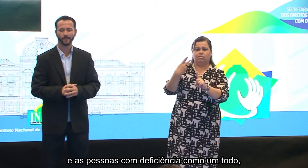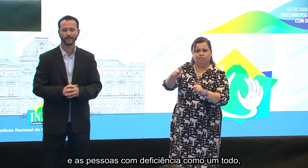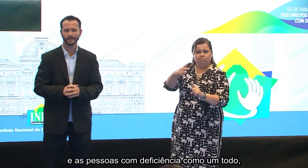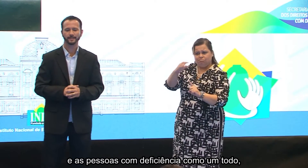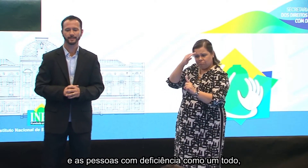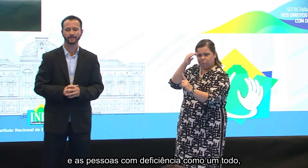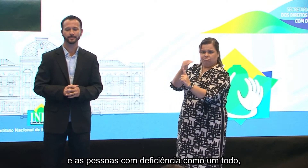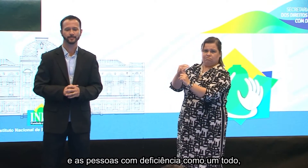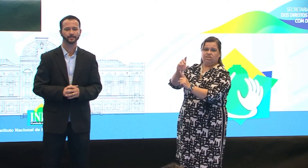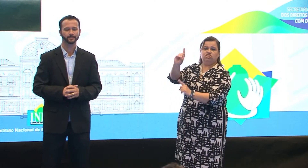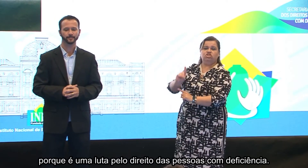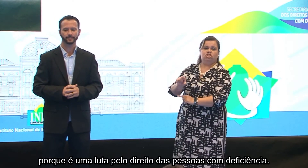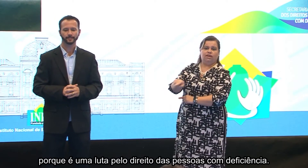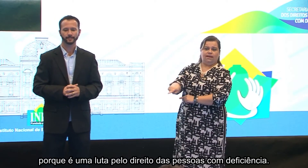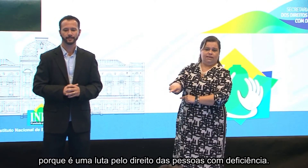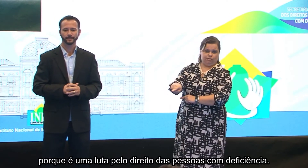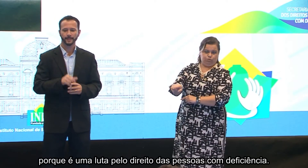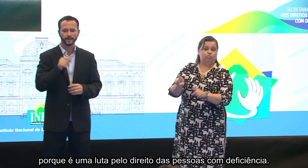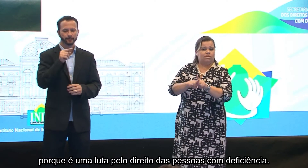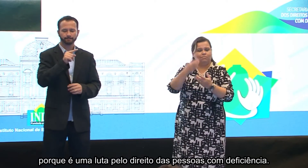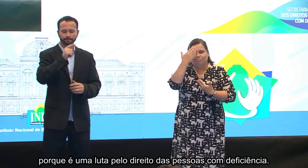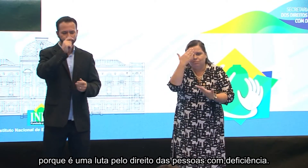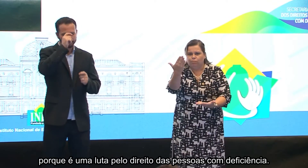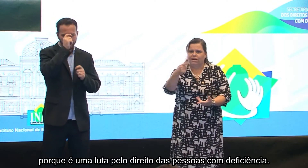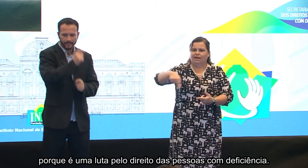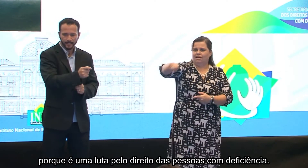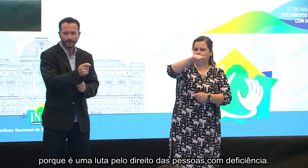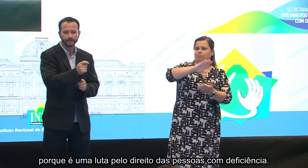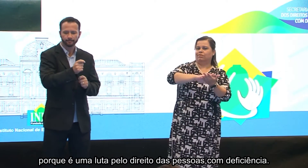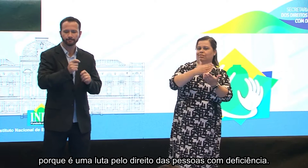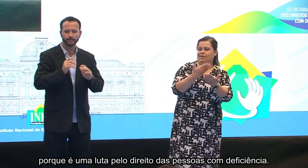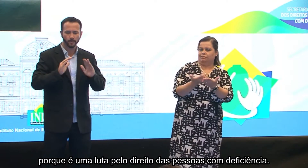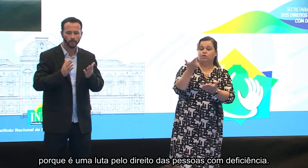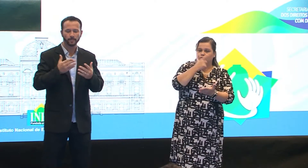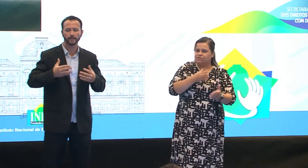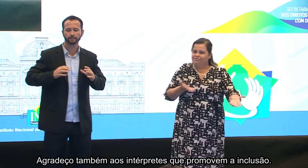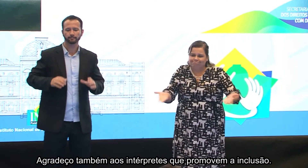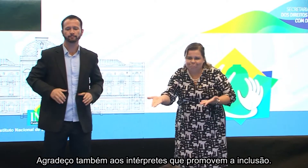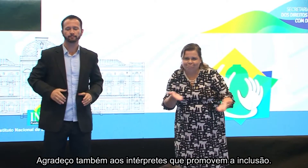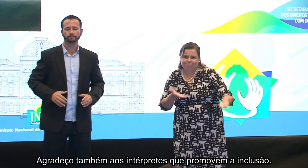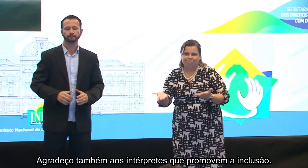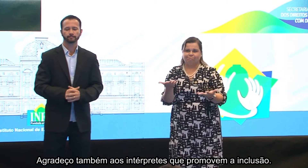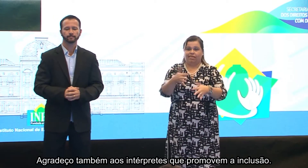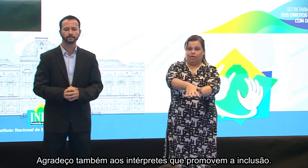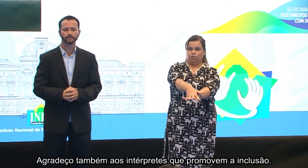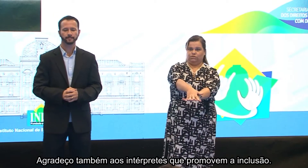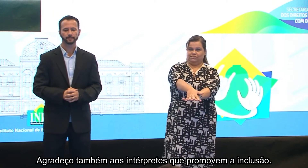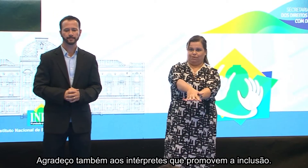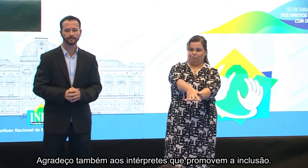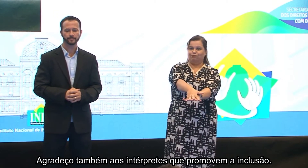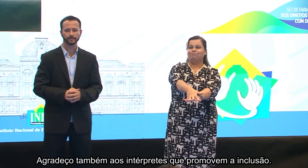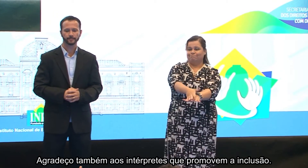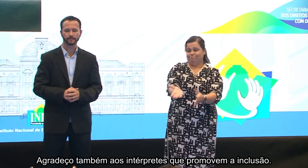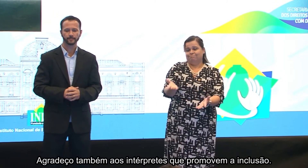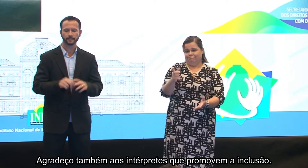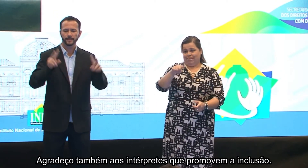como um todo. Porque é uma luta pelos direitos das pessoas com deficiência. E agradeço também aos intérpretes que